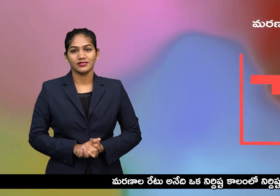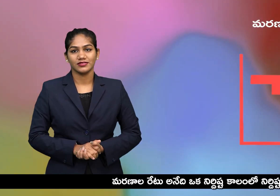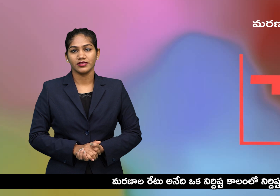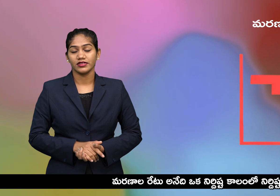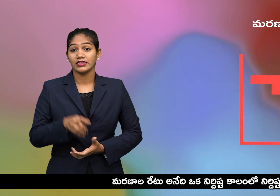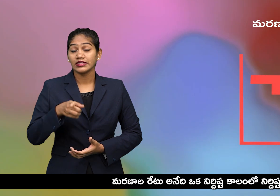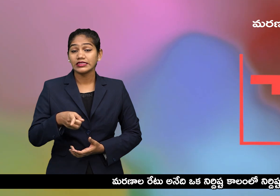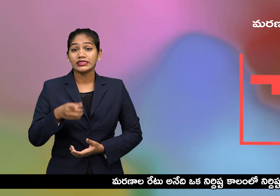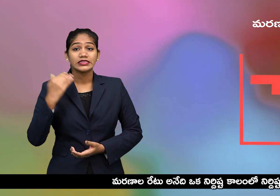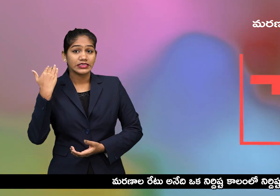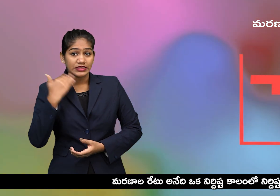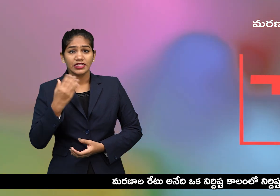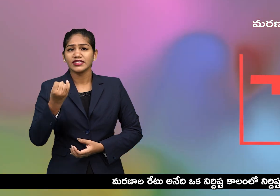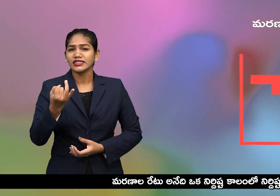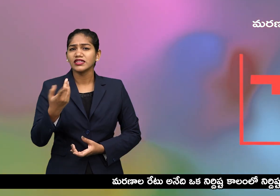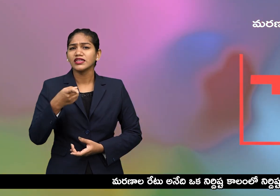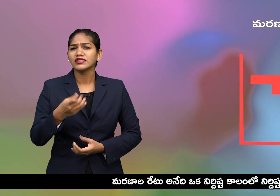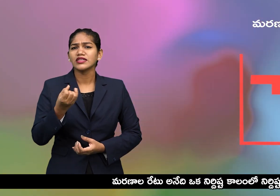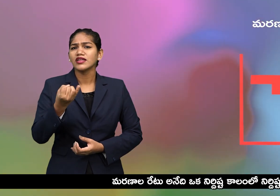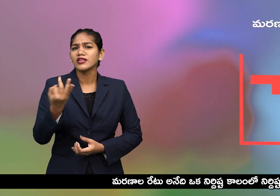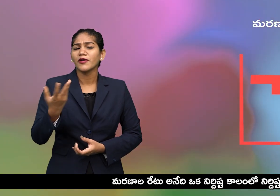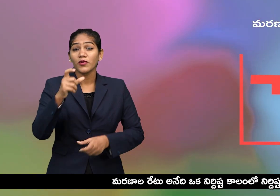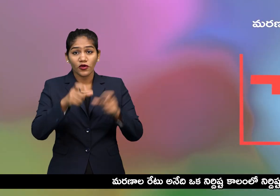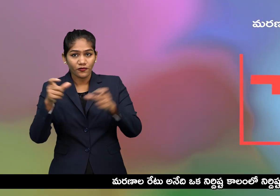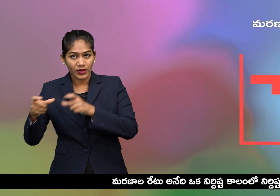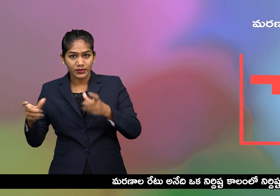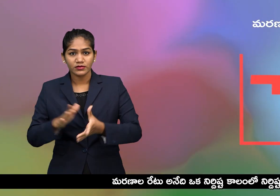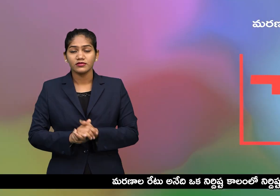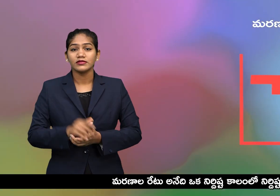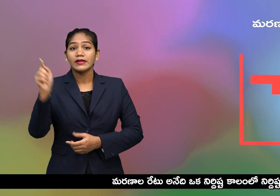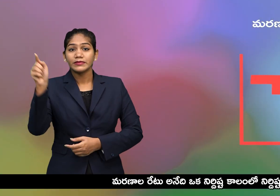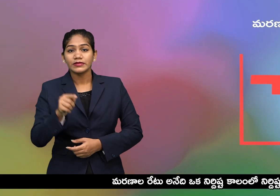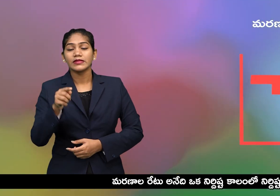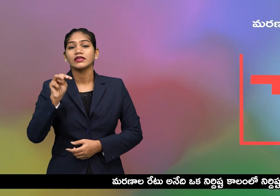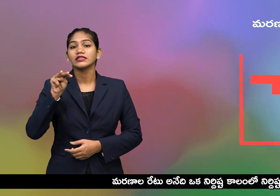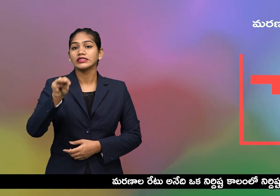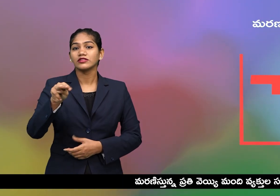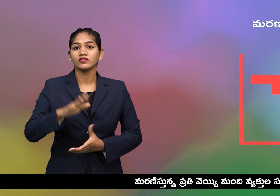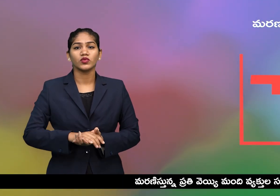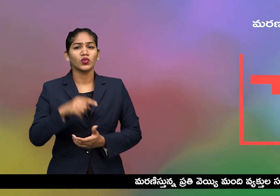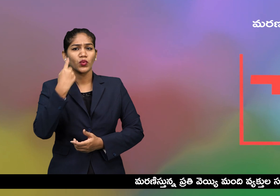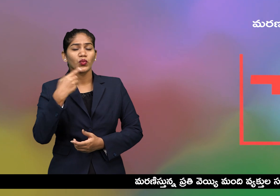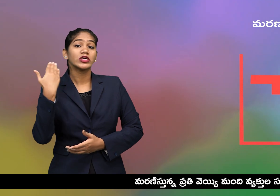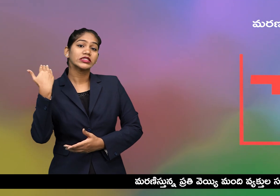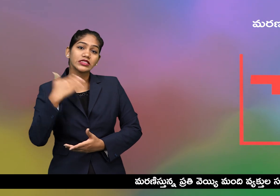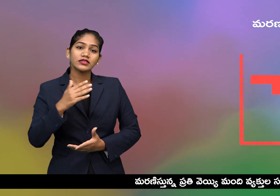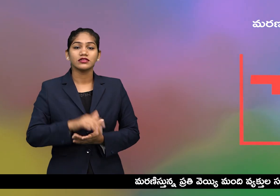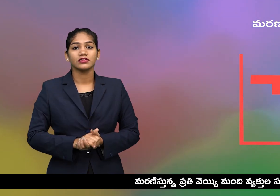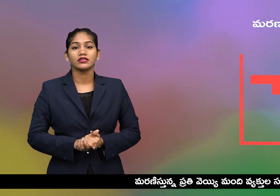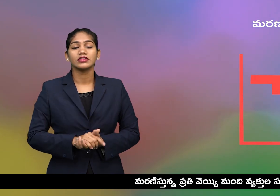మరణాల రేటు అనేది ఒక నిర్దిష్ట కాలంలో నిర్దిష్ట ప్రాంతంలో మరణిస్తున్న ప్రతి 1000